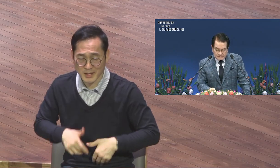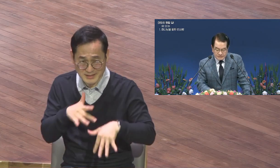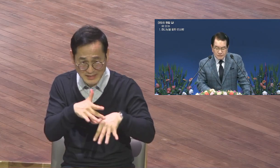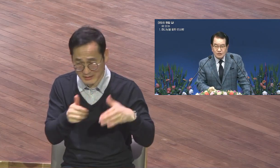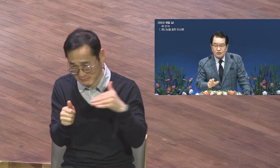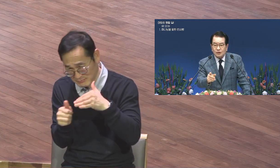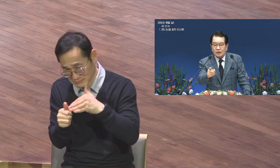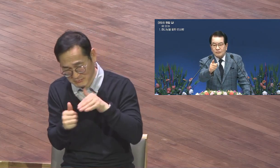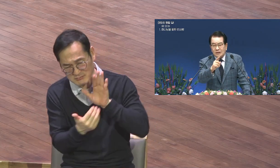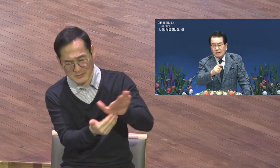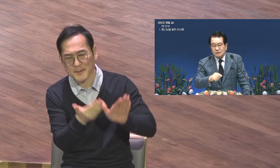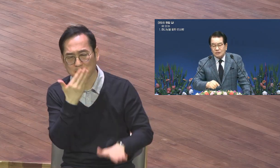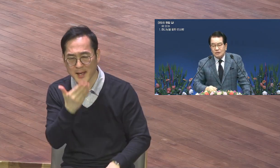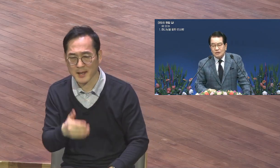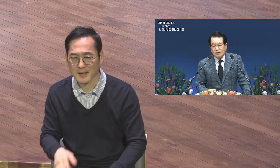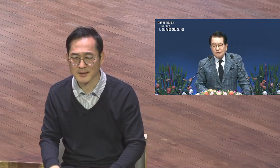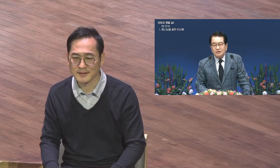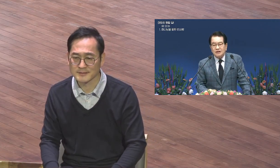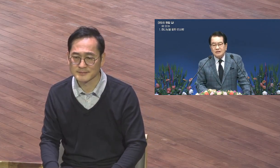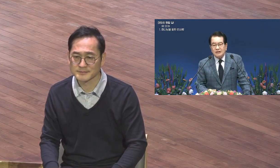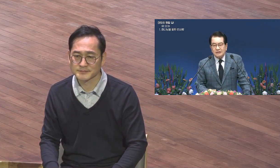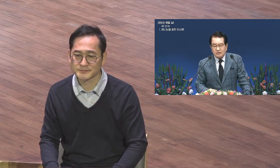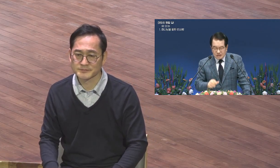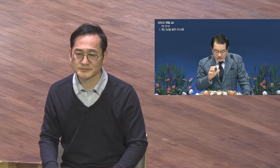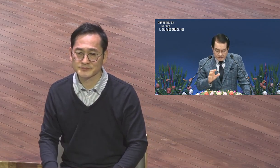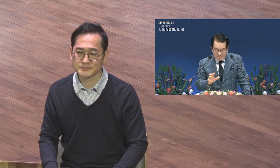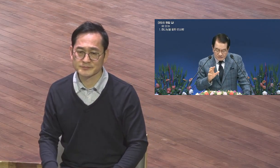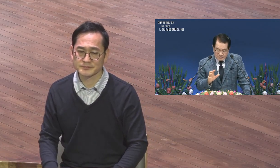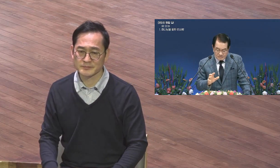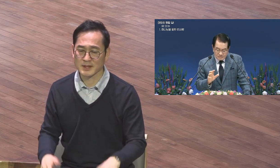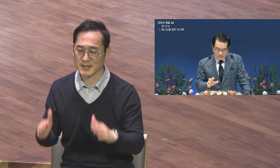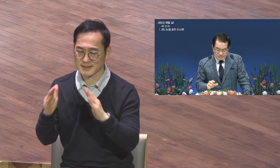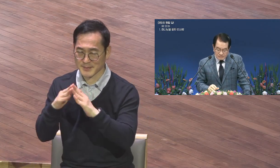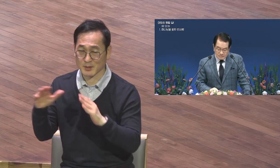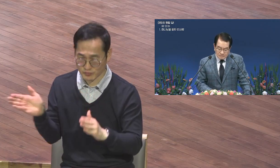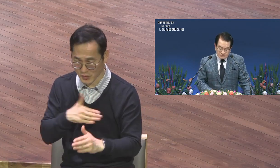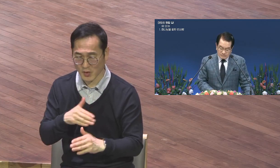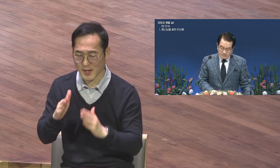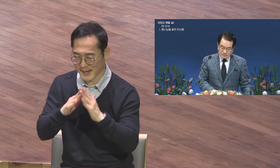집에서. 뭐 일주일에 교회 한번 나와가지고 뭔 체질이 되겠어요? 집에서.